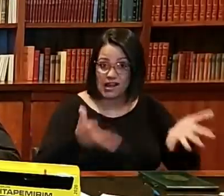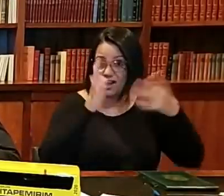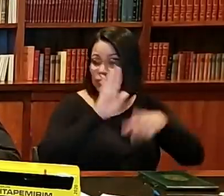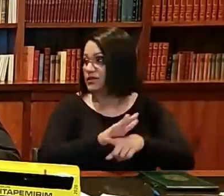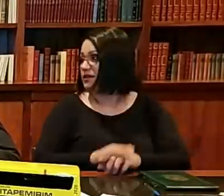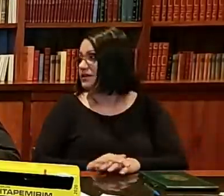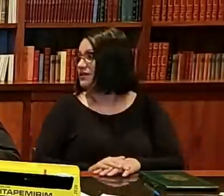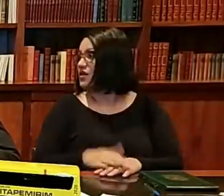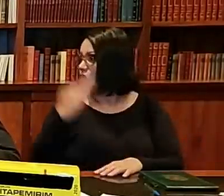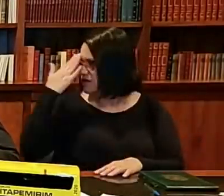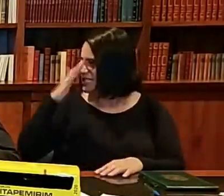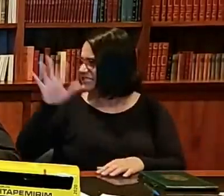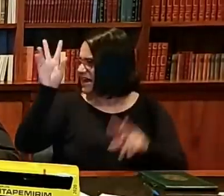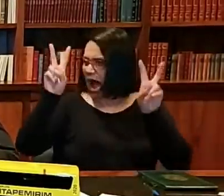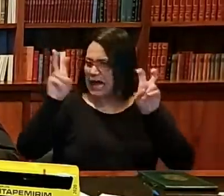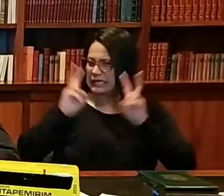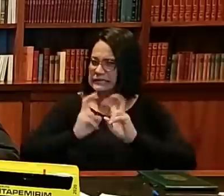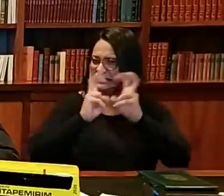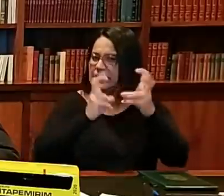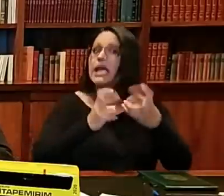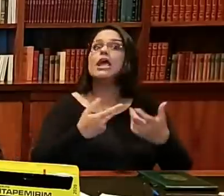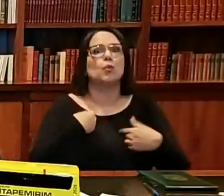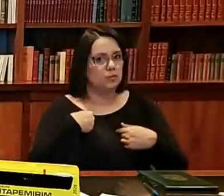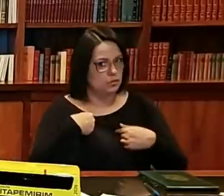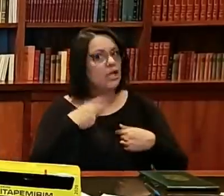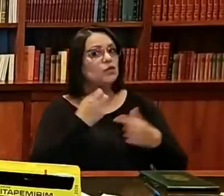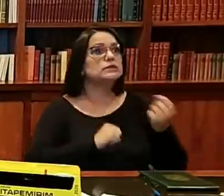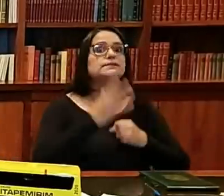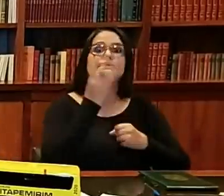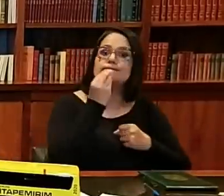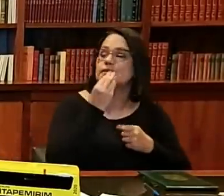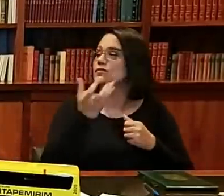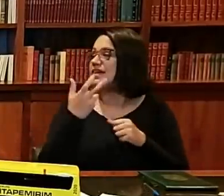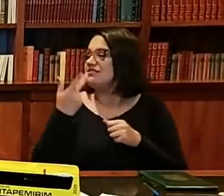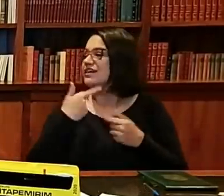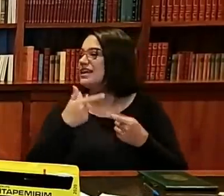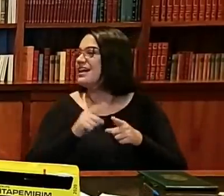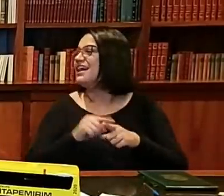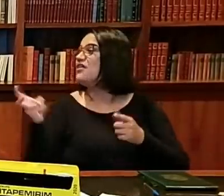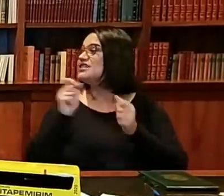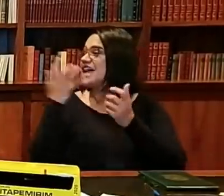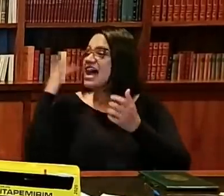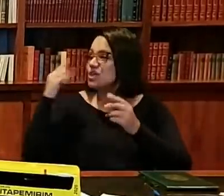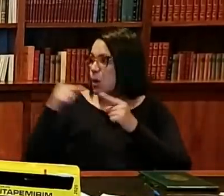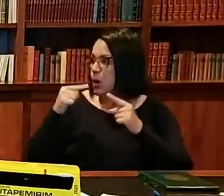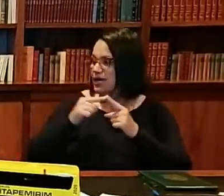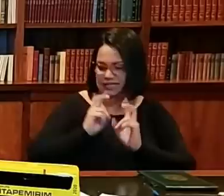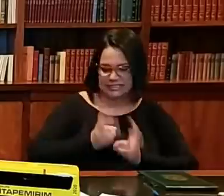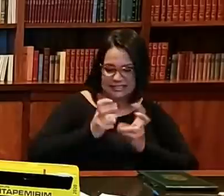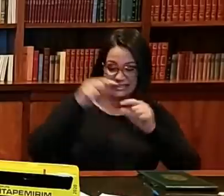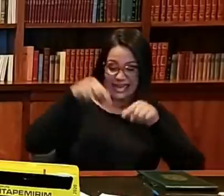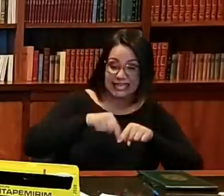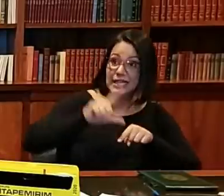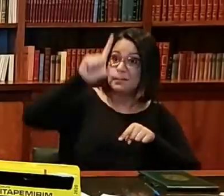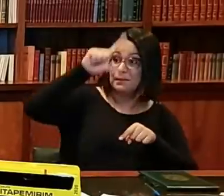ferrovia também, Marcão? Pois é, isso que eu ia falar, que eu tô me segurando pelo Você quer fazer uma estrada de ferro daqui pra Lua? O que tu acha, boa? Ah, é difícil. Dá pra fazer,